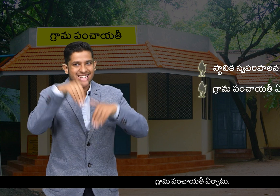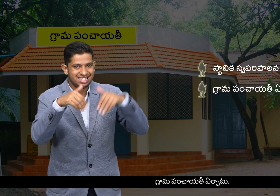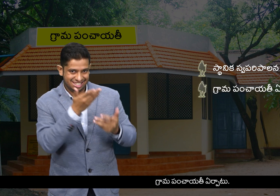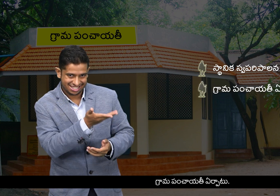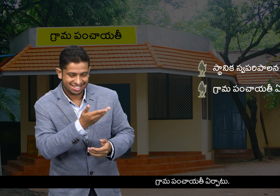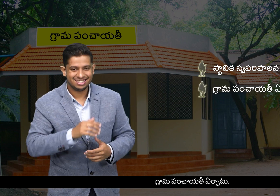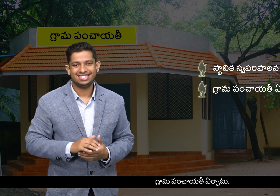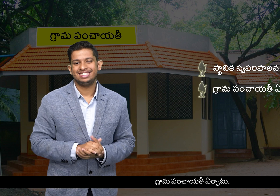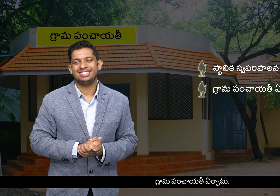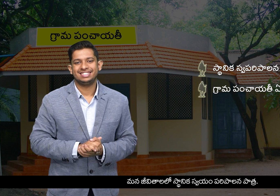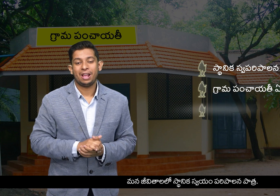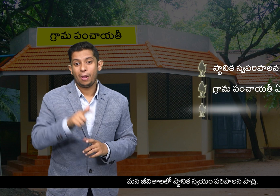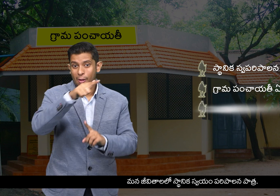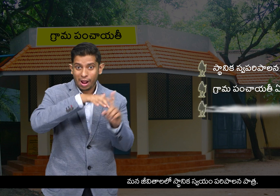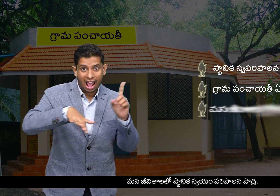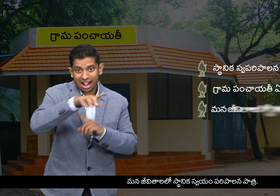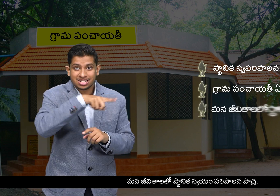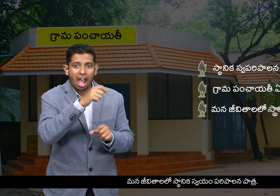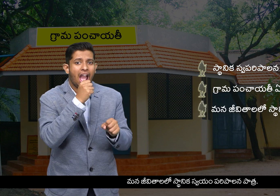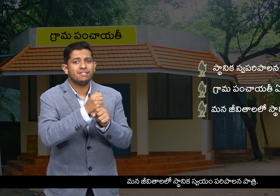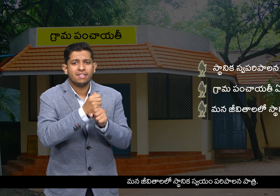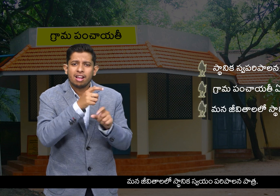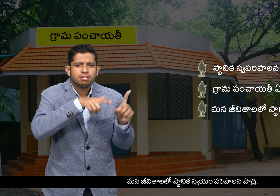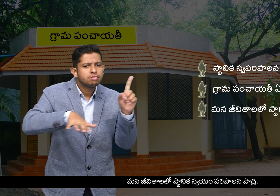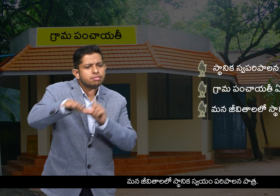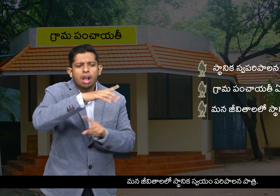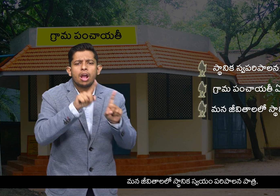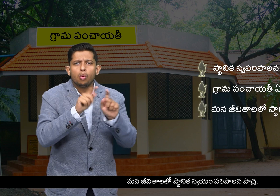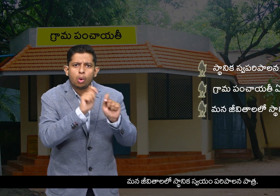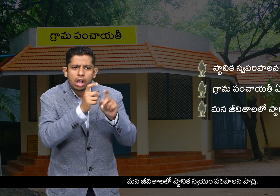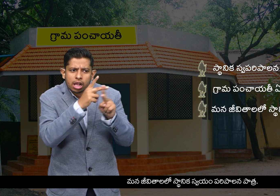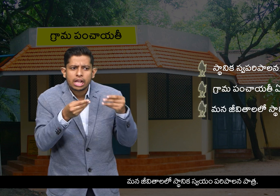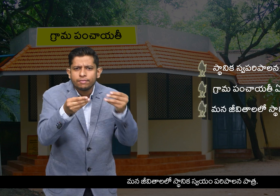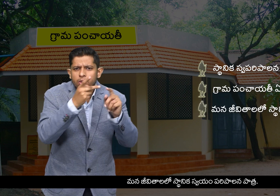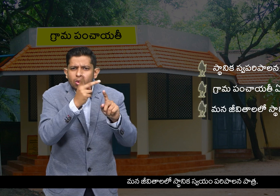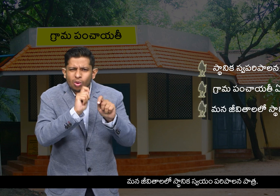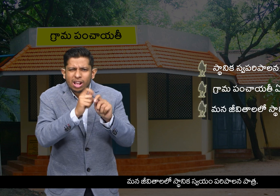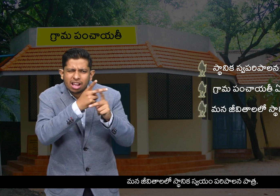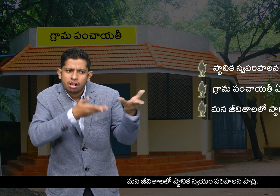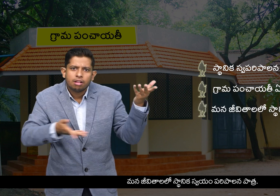మన జీవితాలలో స్థానిక స్వయం పరిపాలన పాత్ర.